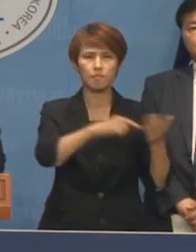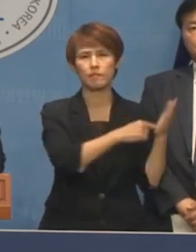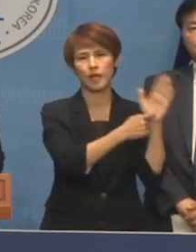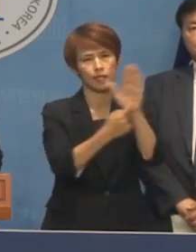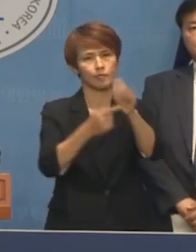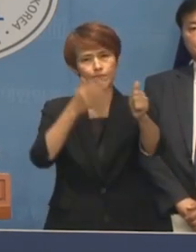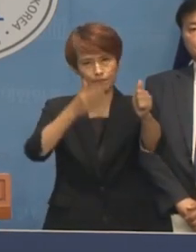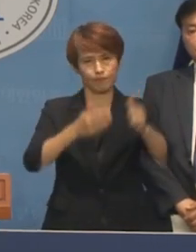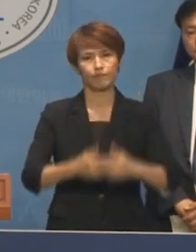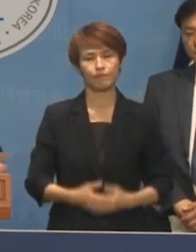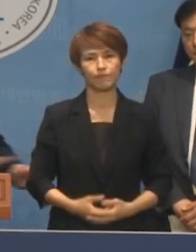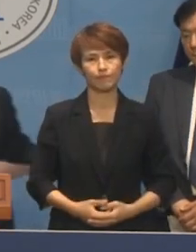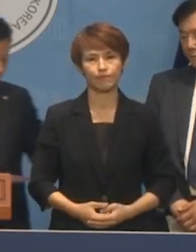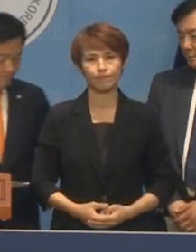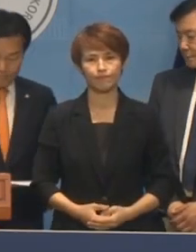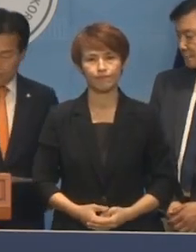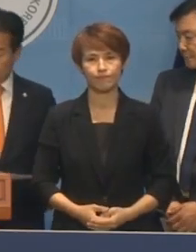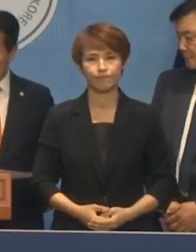밝혀주시기 바랍니다.